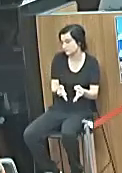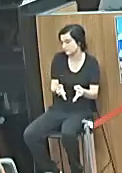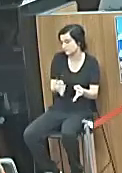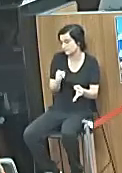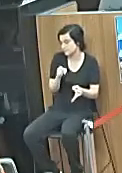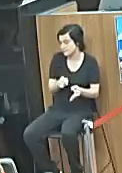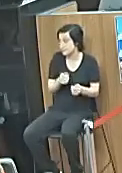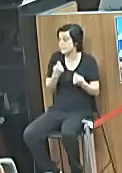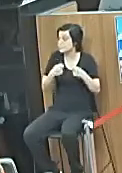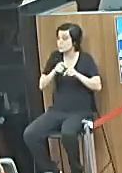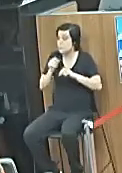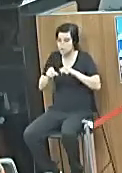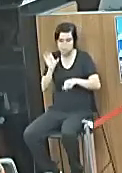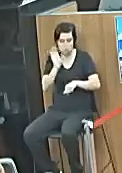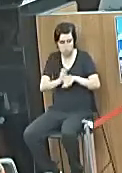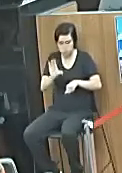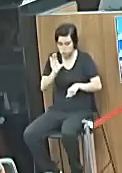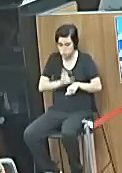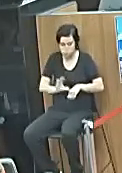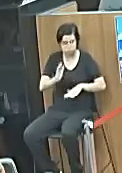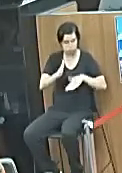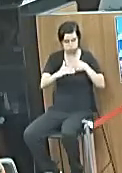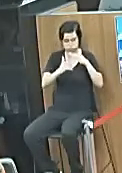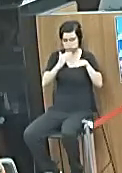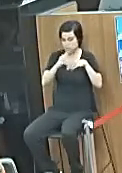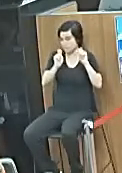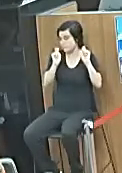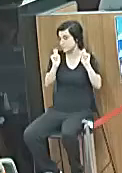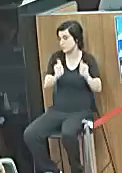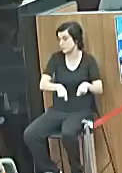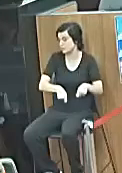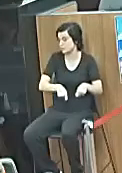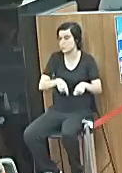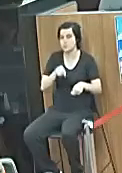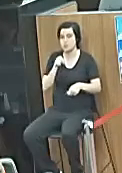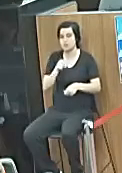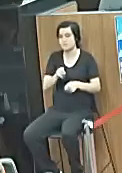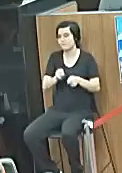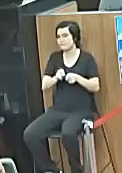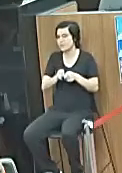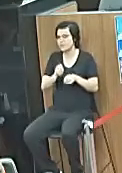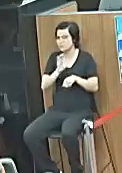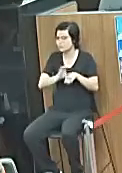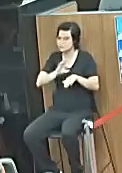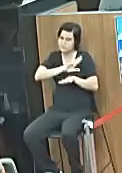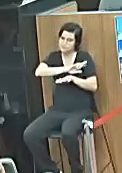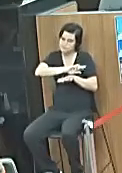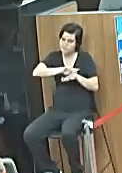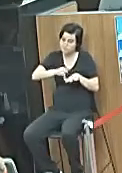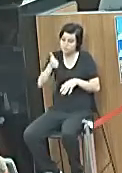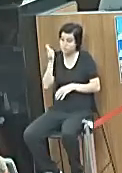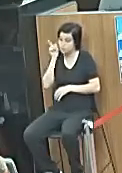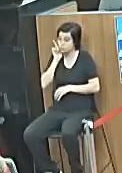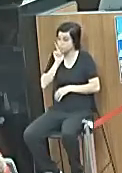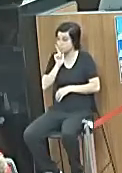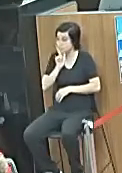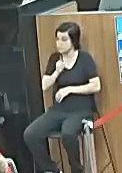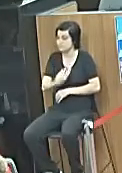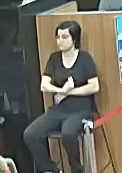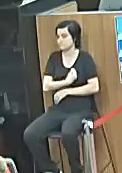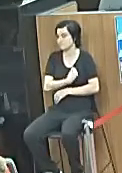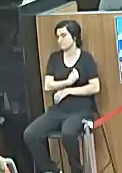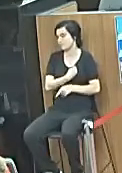se atualizando tendo é tudo que eles fazem com sua sustentabilidade para garantir a sobrevivência